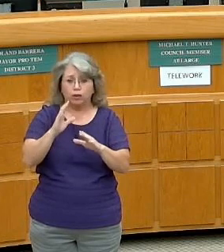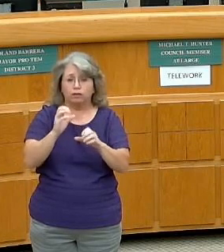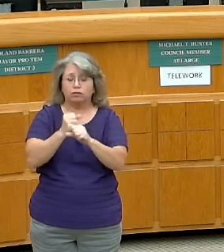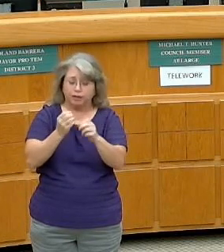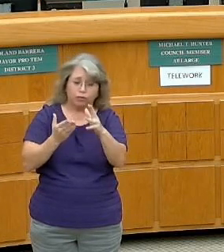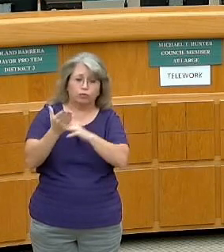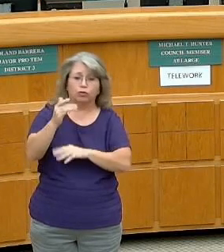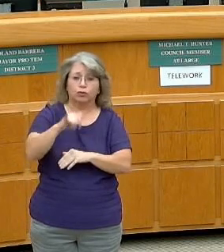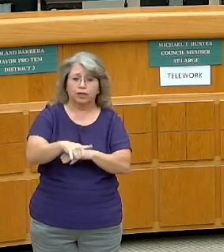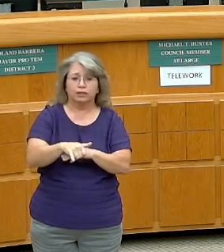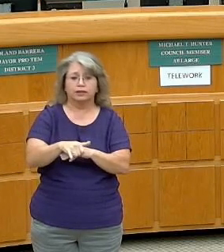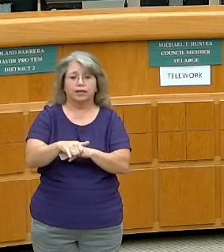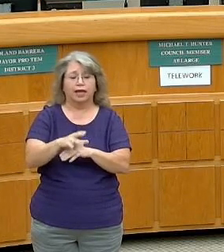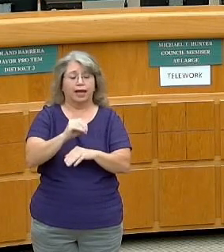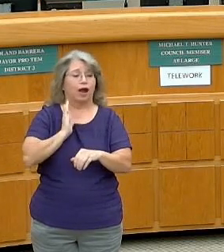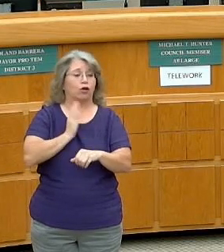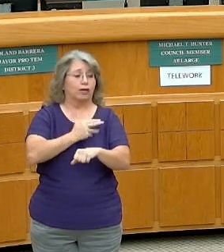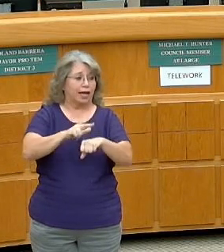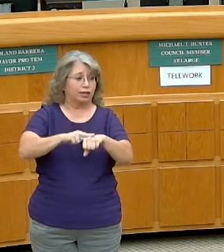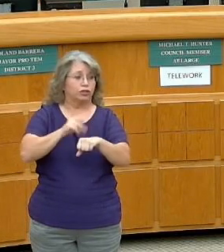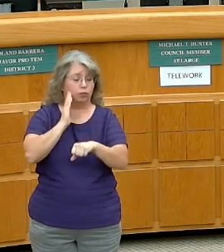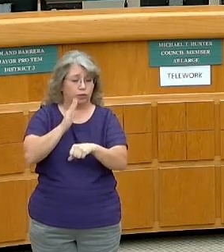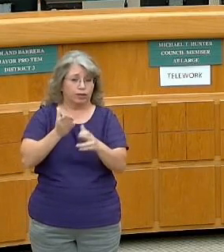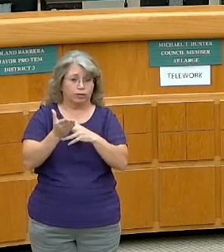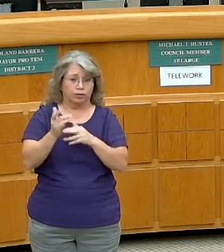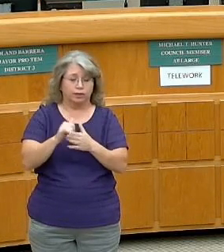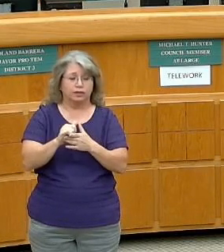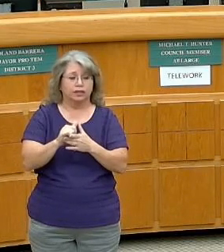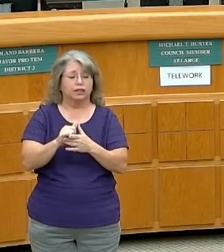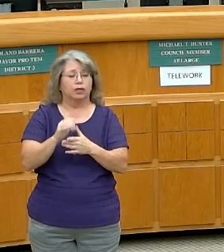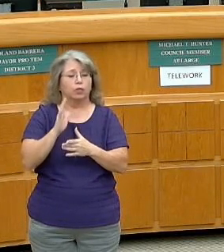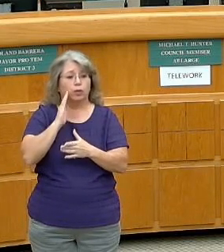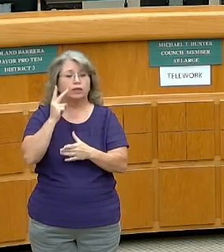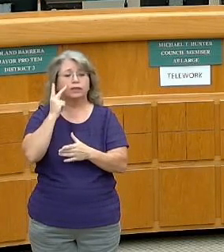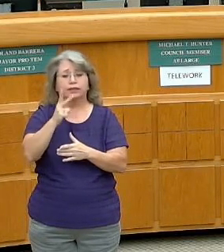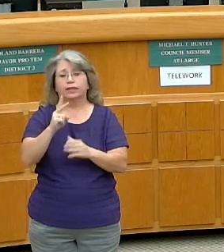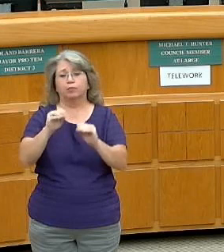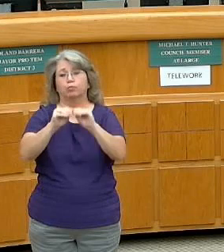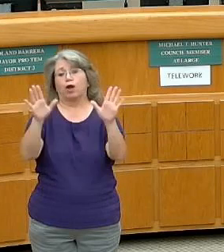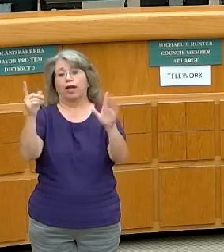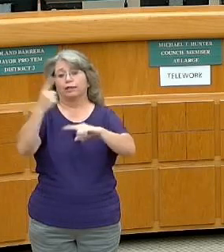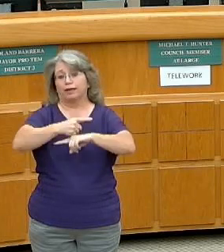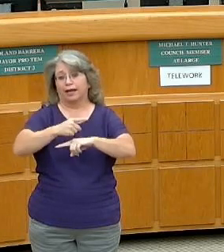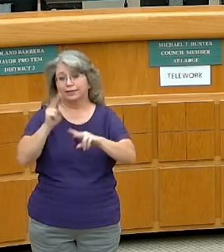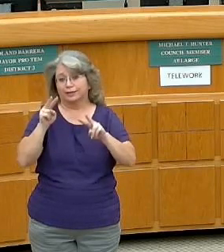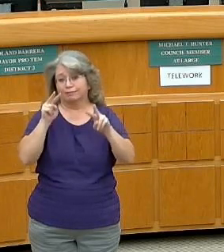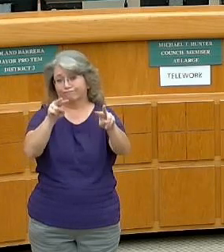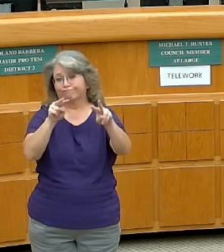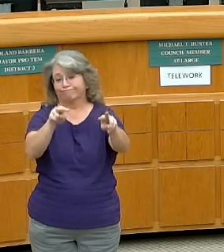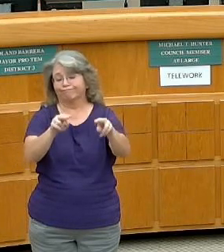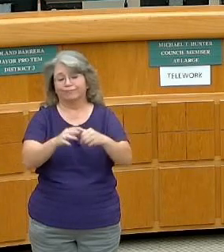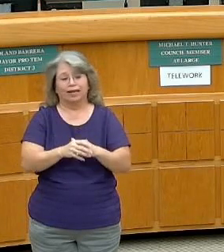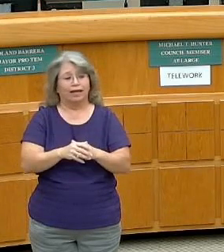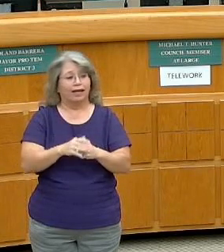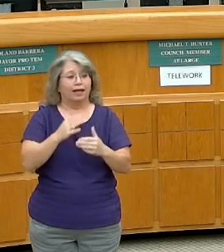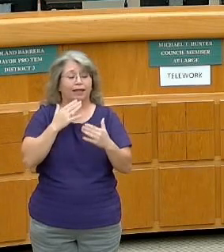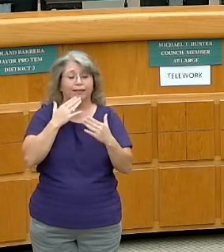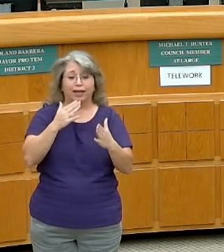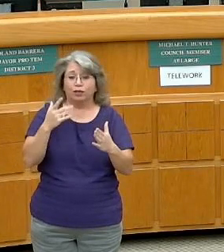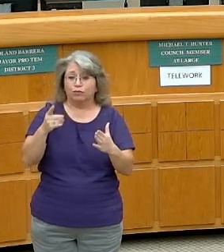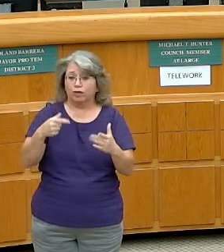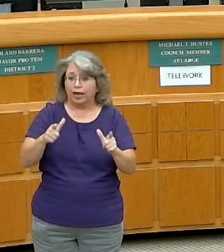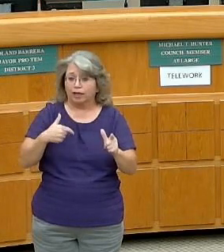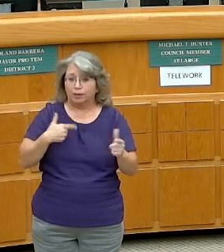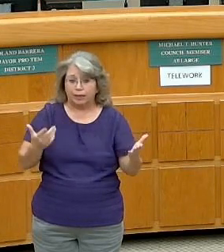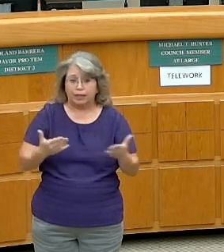nation, and see brighter days ahead. So with that, God bless you. Thank you for giving me a moment to be with you. Appreciate the opportunity to work with